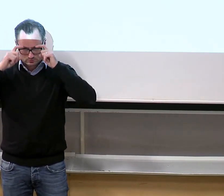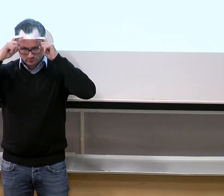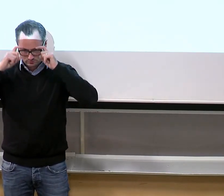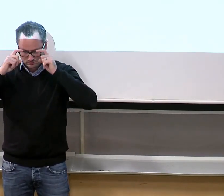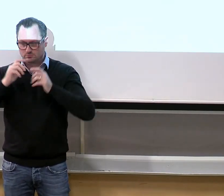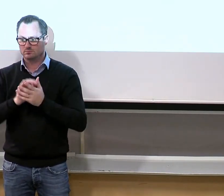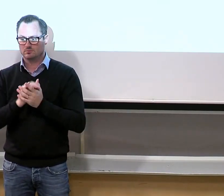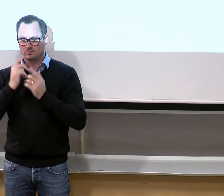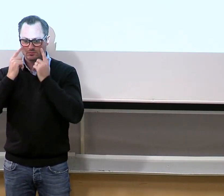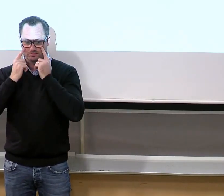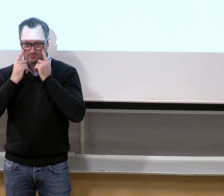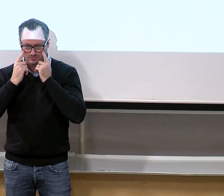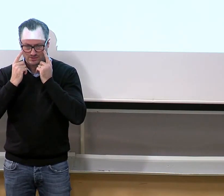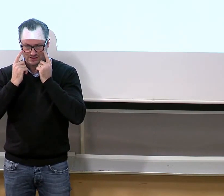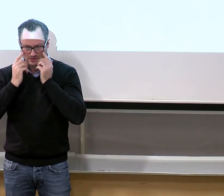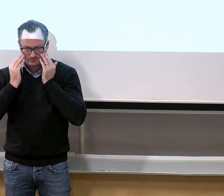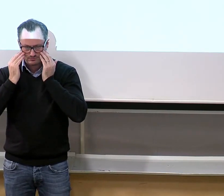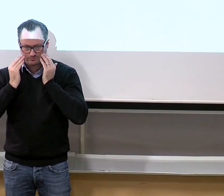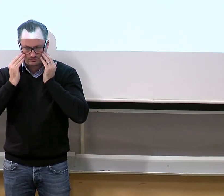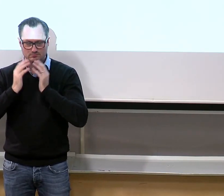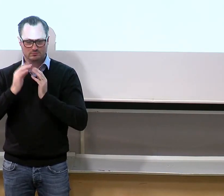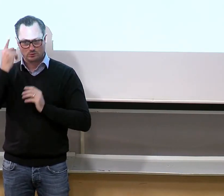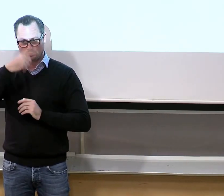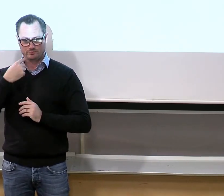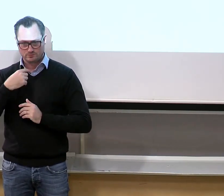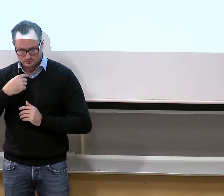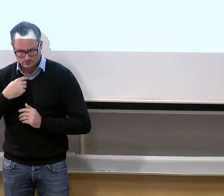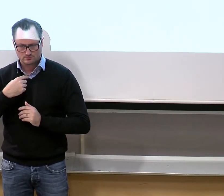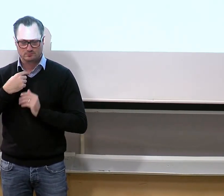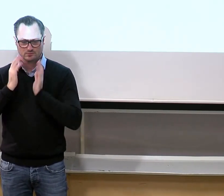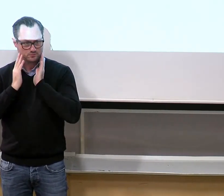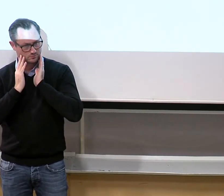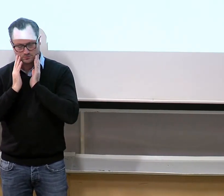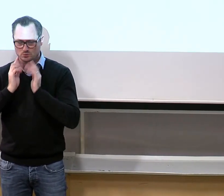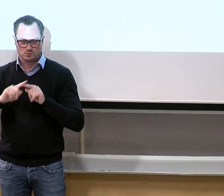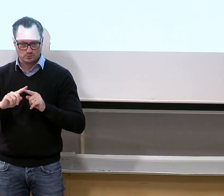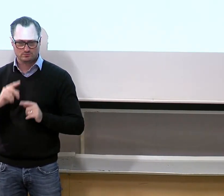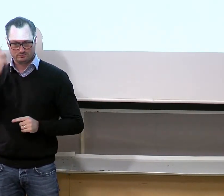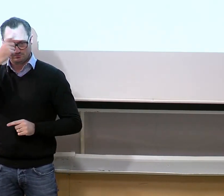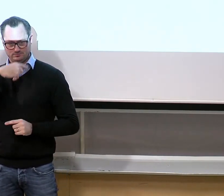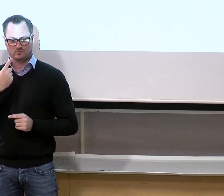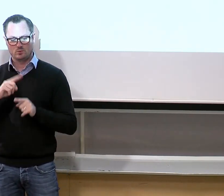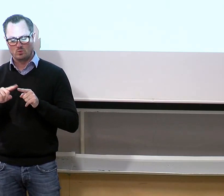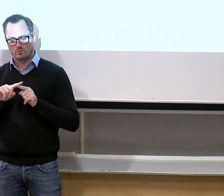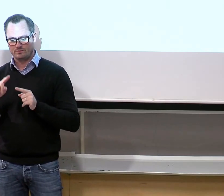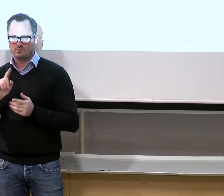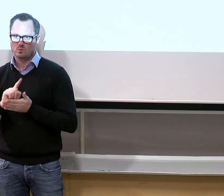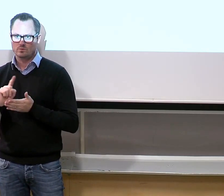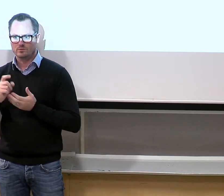i ansiktet. Det kan vara ögonbryn som höjer sig eller sänker sig. Man lutar huvudet fram och tillbaka, man vrider på huvudet och så